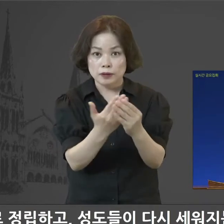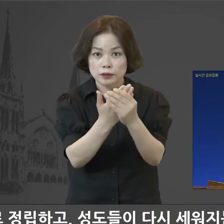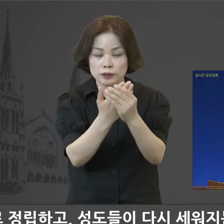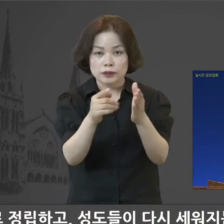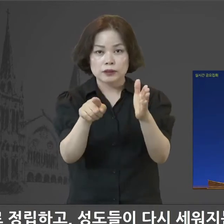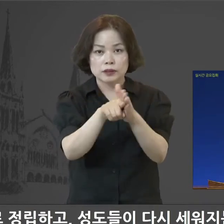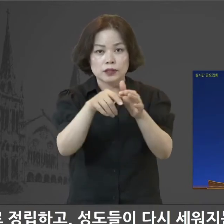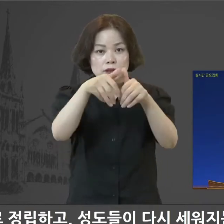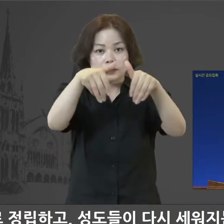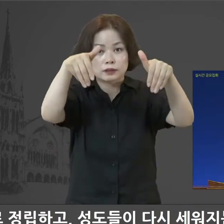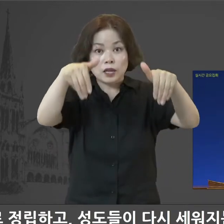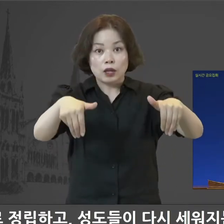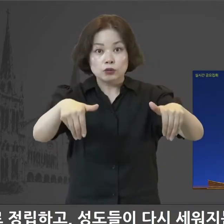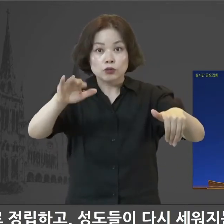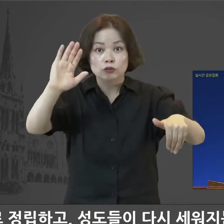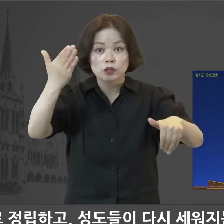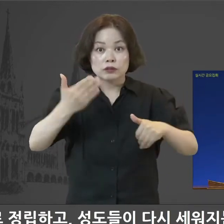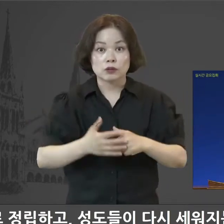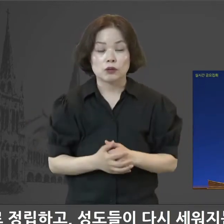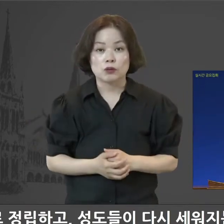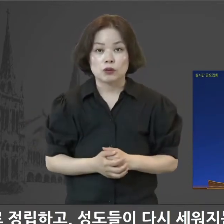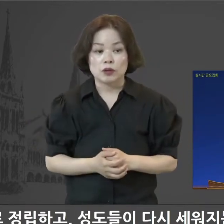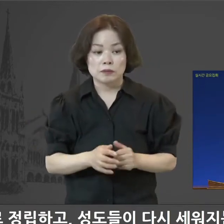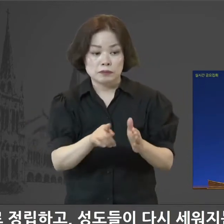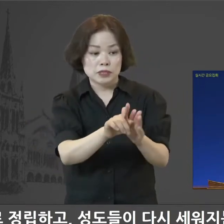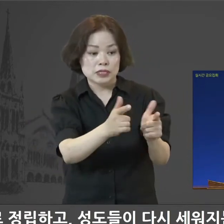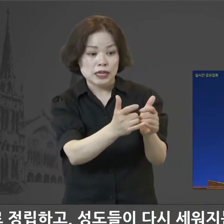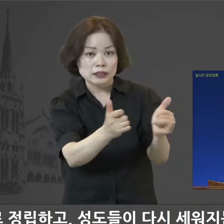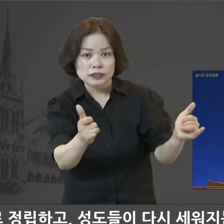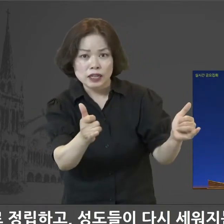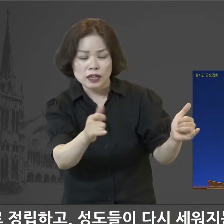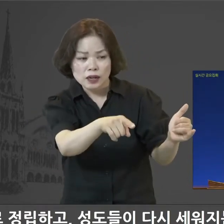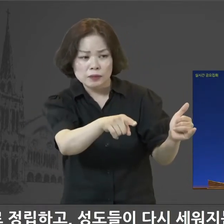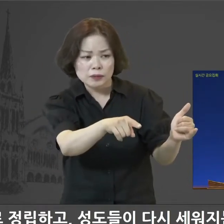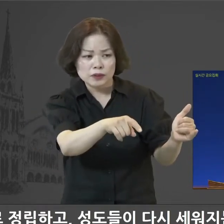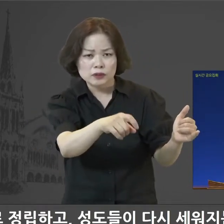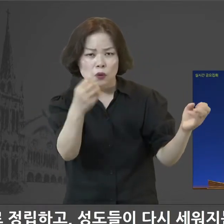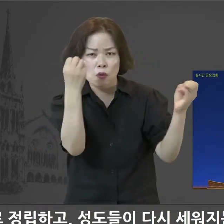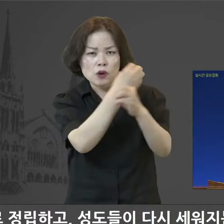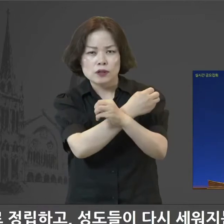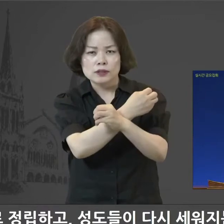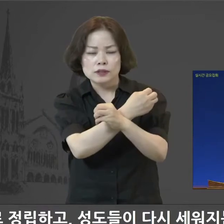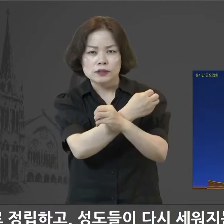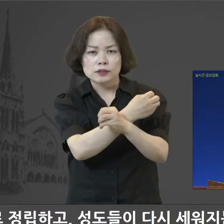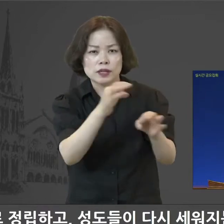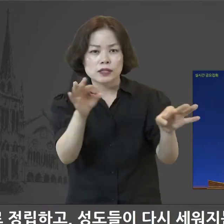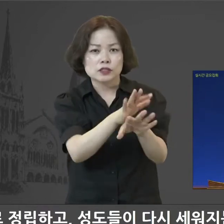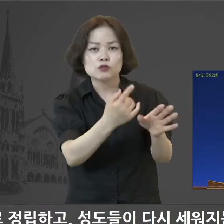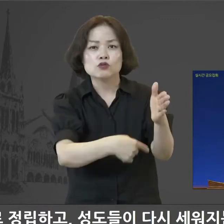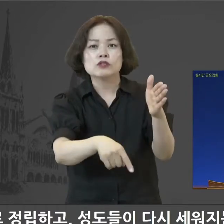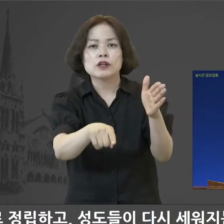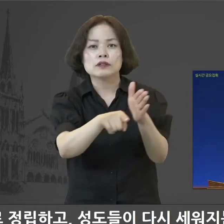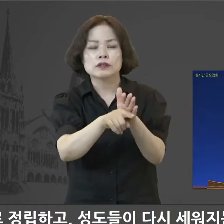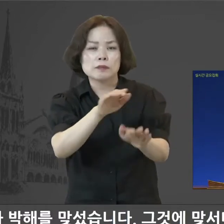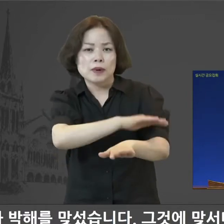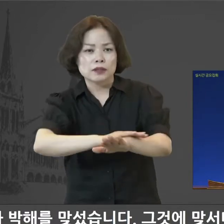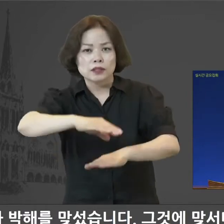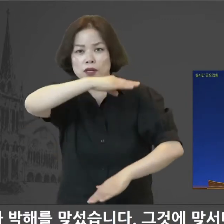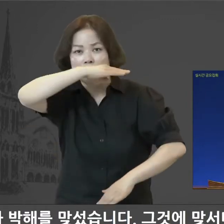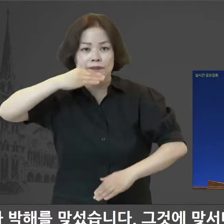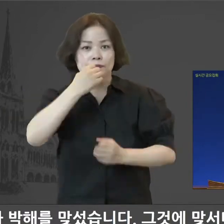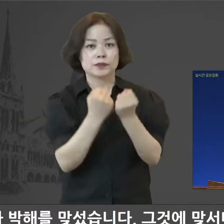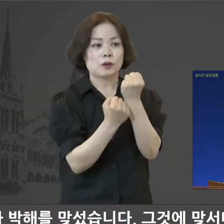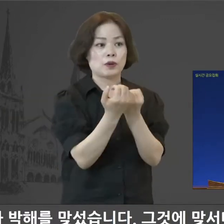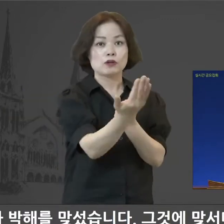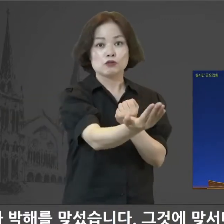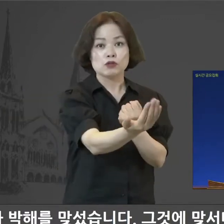체계화된 거 아닙니까? 그리고 안 믿는 사람들의 오해를 불식시키기 위해서 열심히 제대로 설명하려고 노력하다 보니까